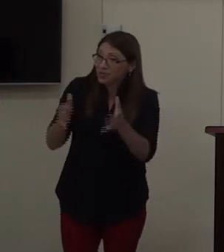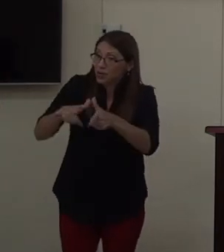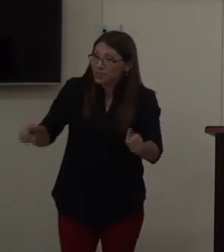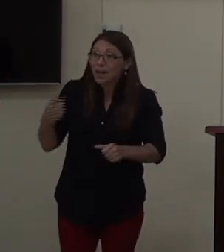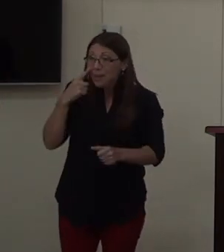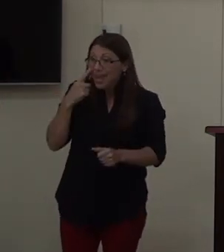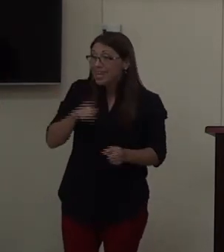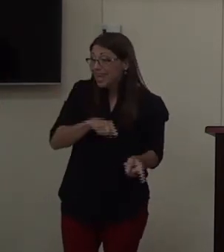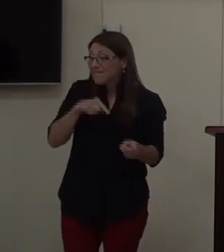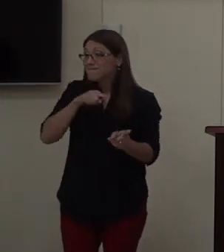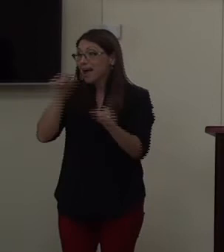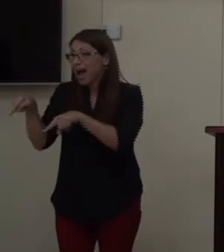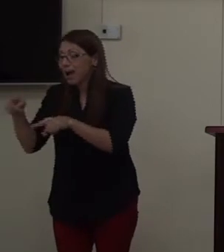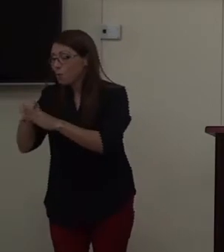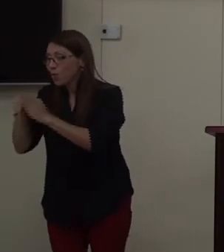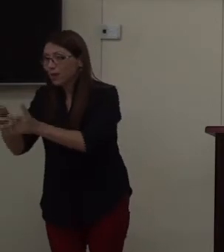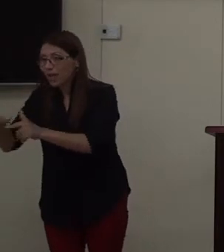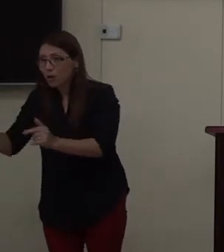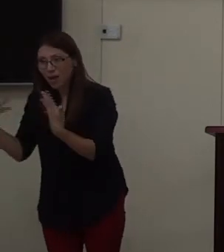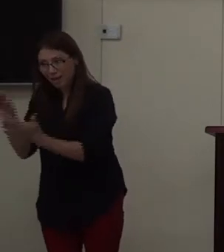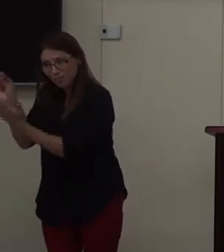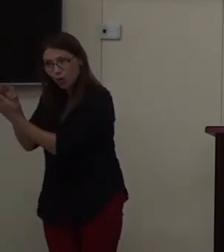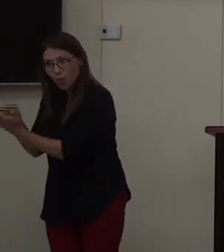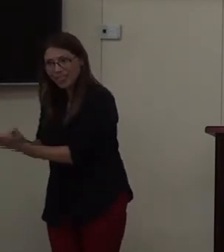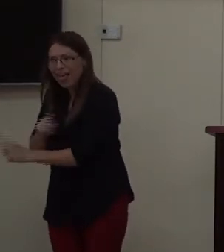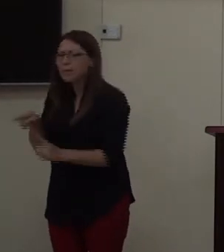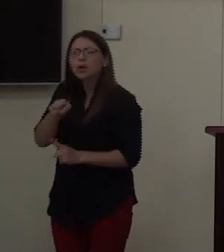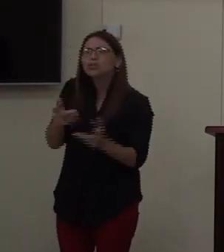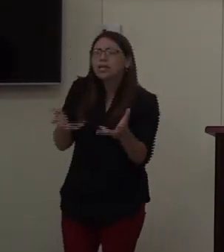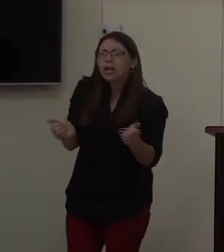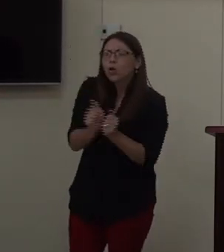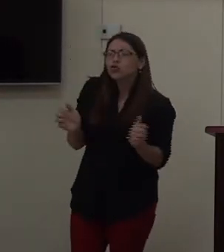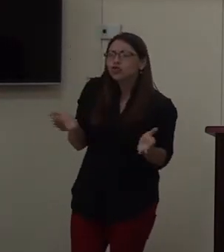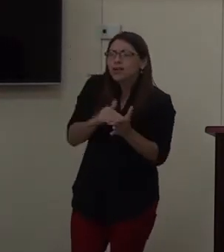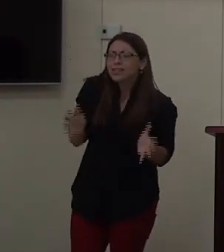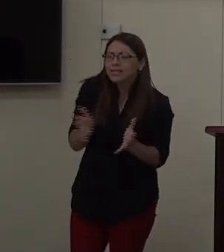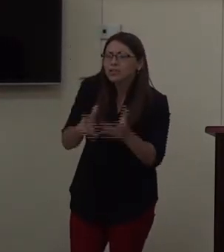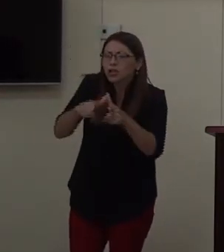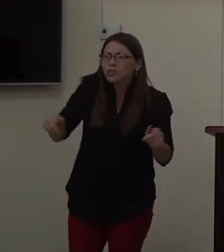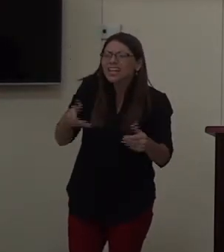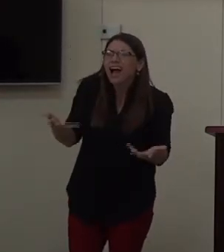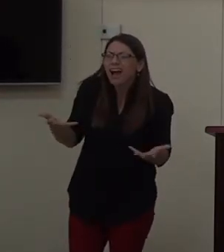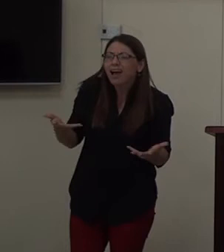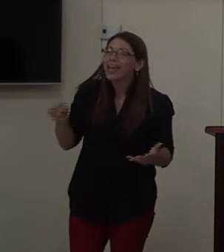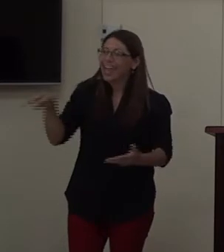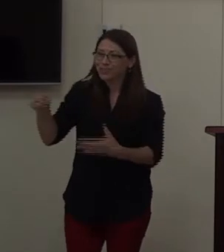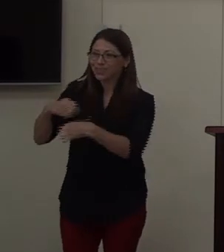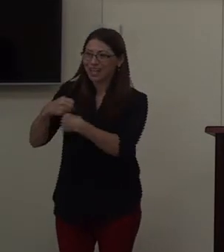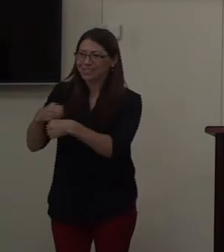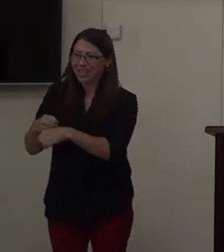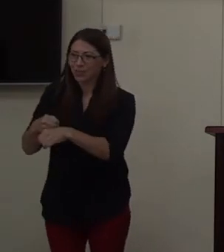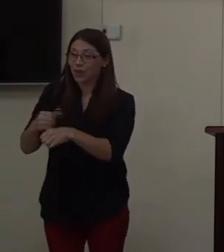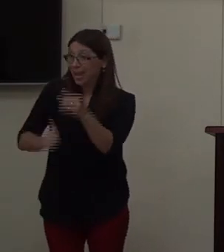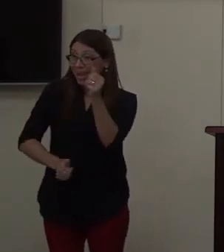lengua documentada, pero además, ¿qué es lo que ellos quieren con la revitalización lingüística? Eso que están haciendo. Esto es, en la mayor parte